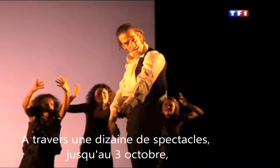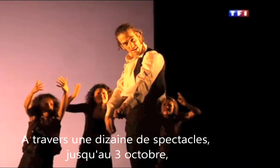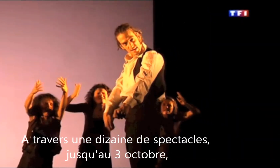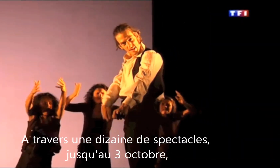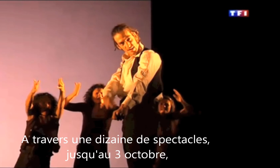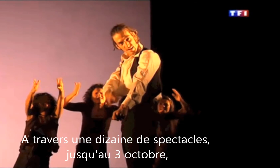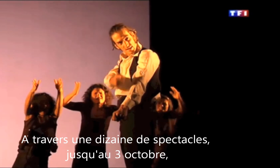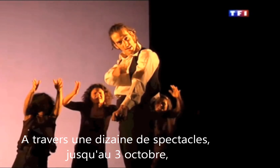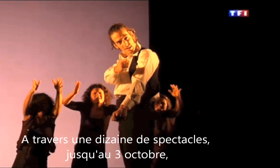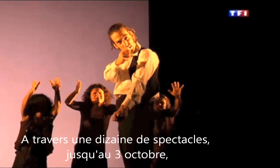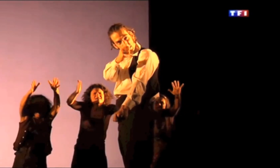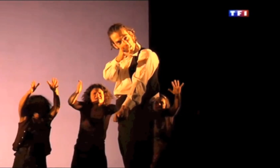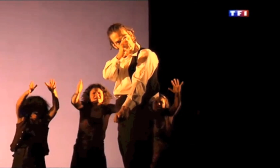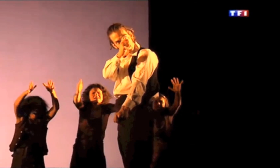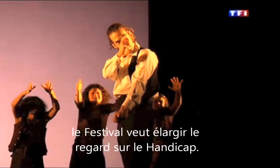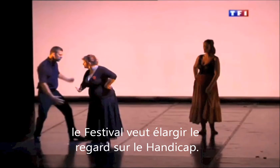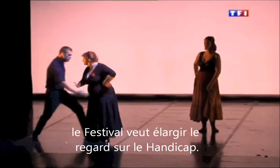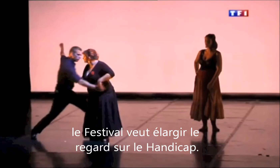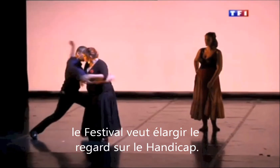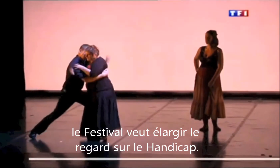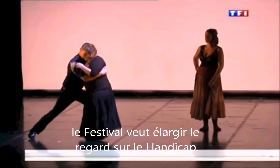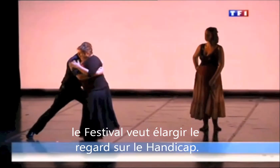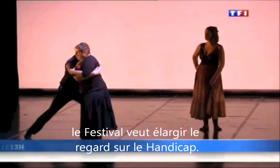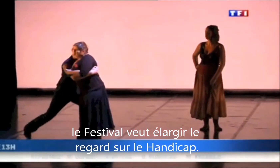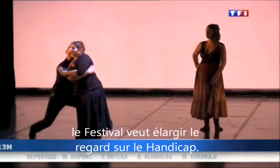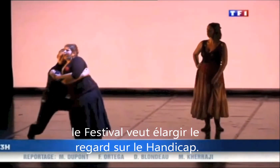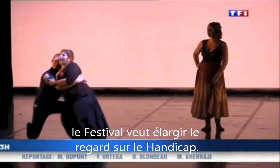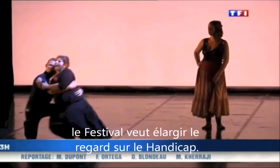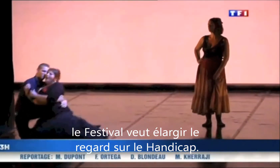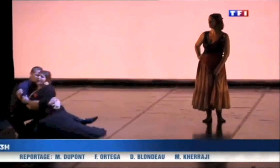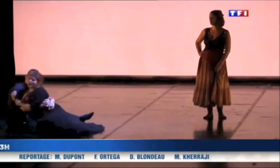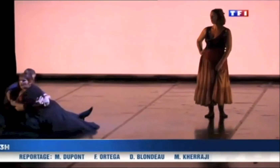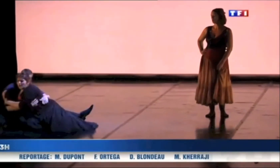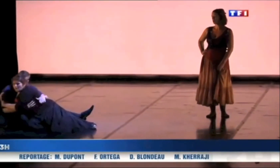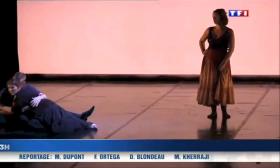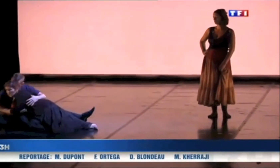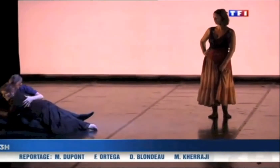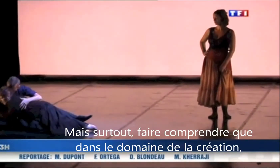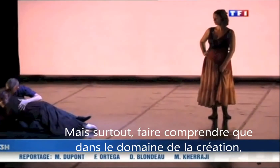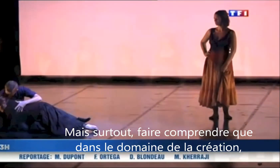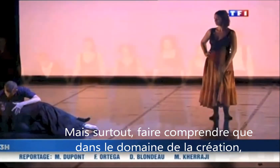de spectacles jusqu'au 3 octobre, le festival veut élargir le regard sur le handicap, mais